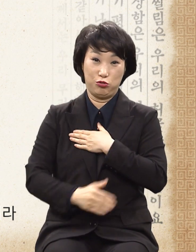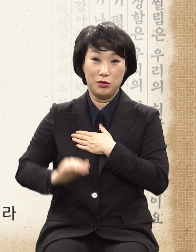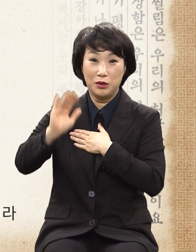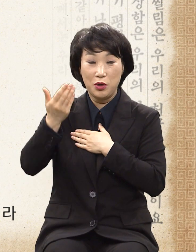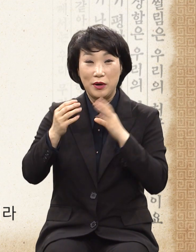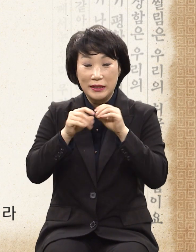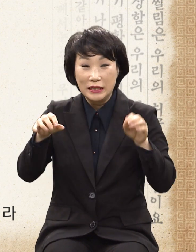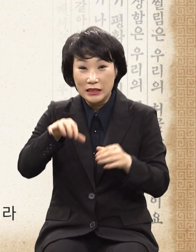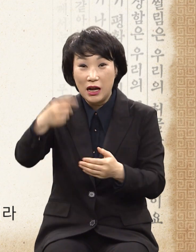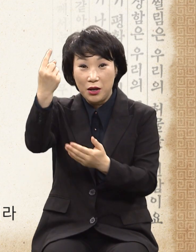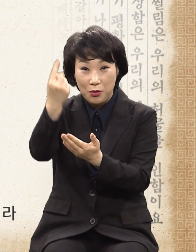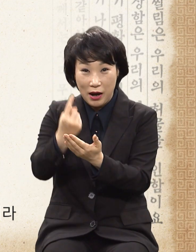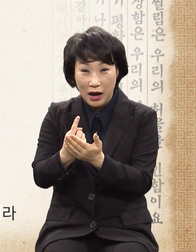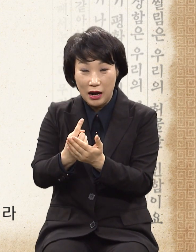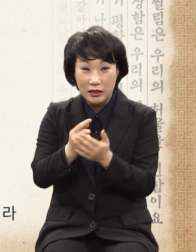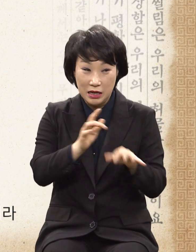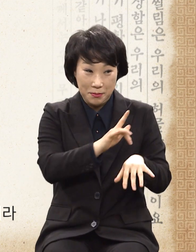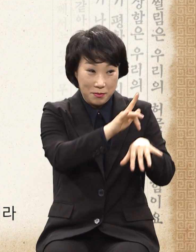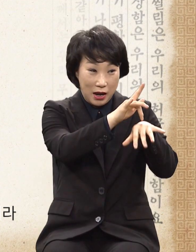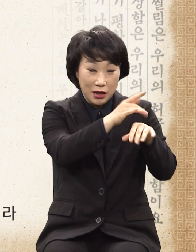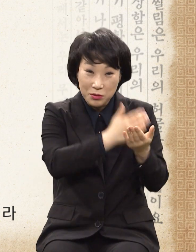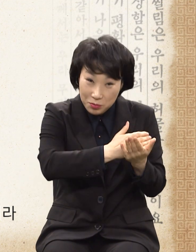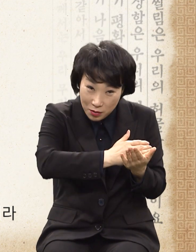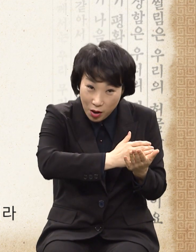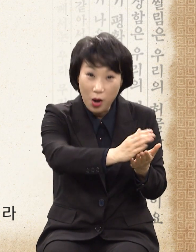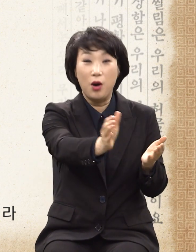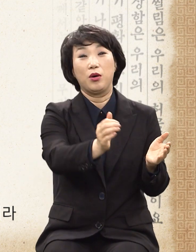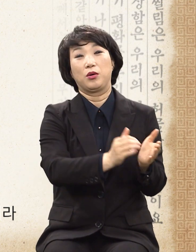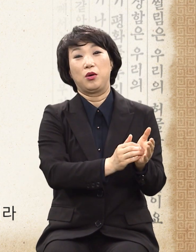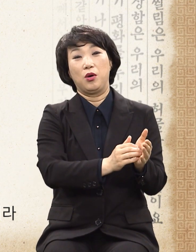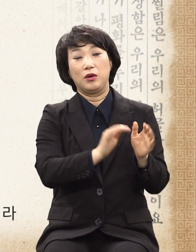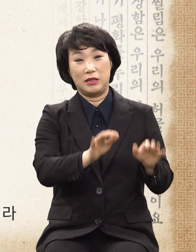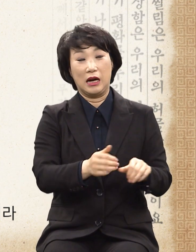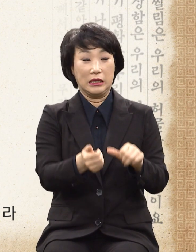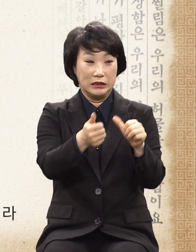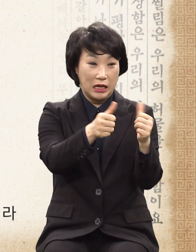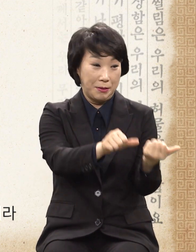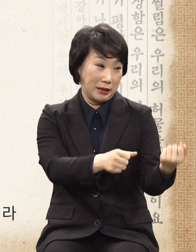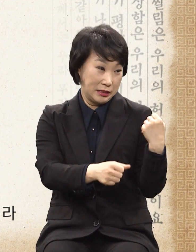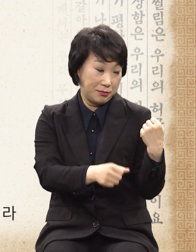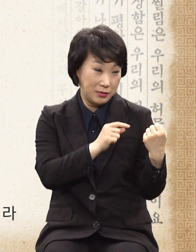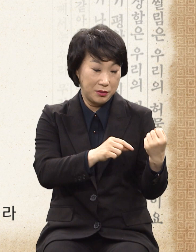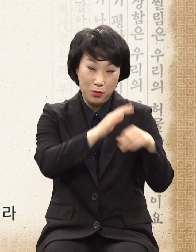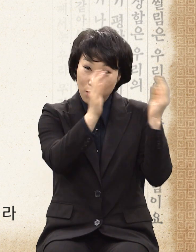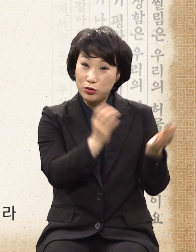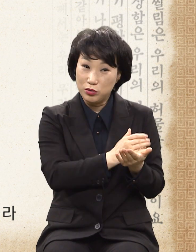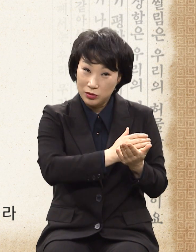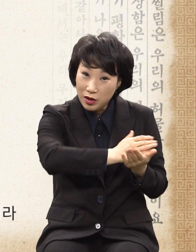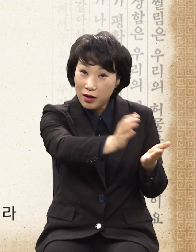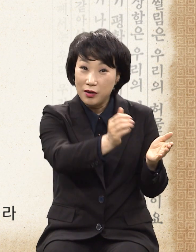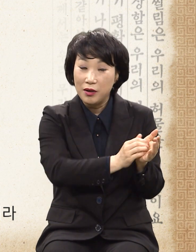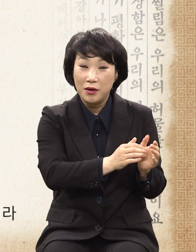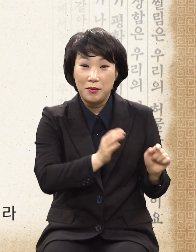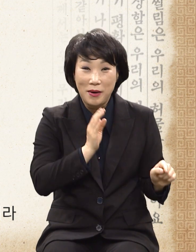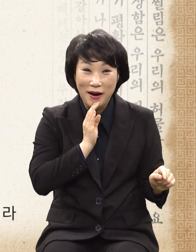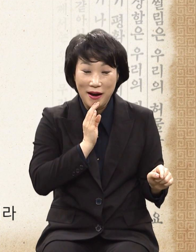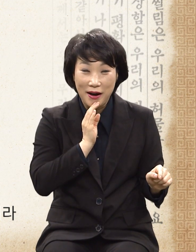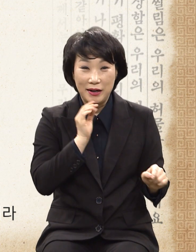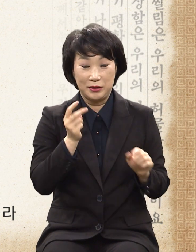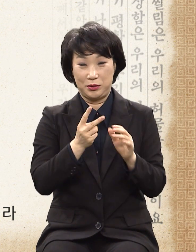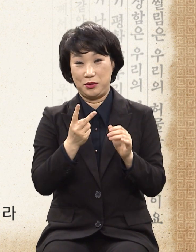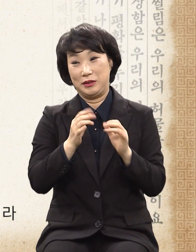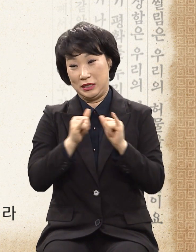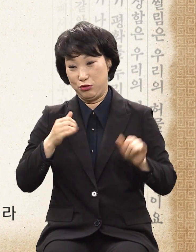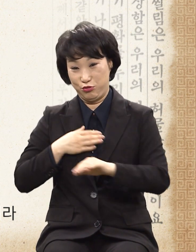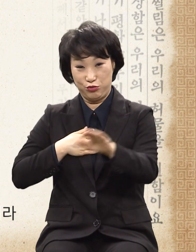땅에 오셔서 마귀를 멸하시고 사망의 세력을 없이하시고